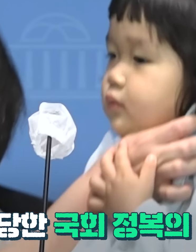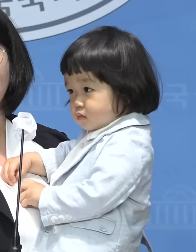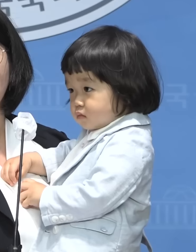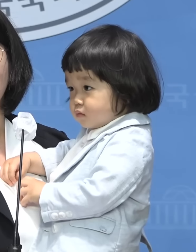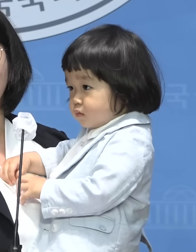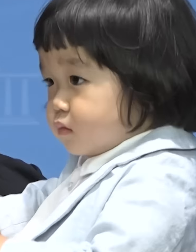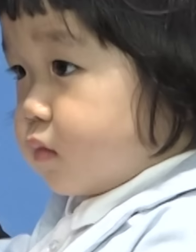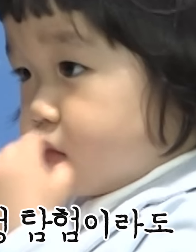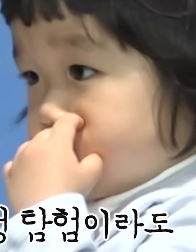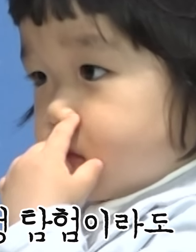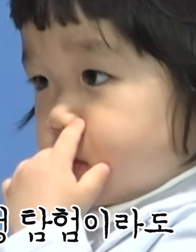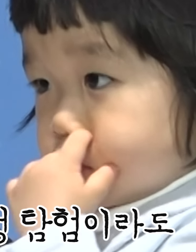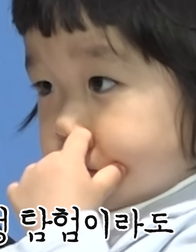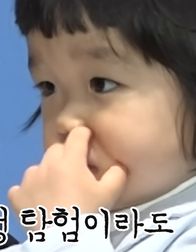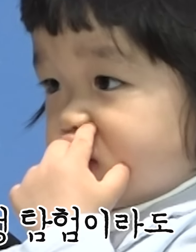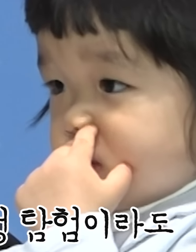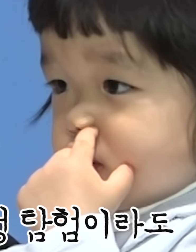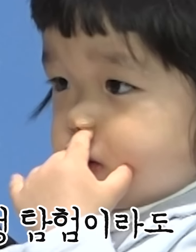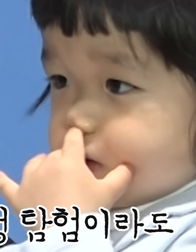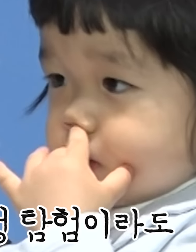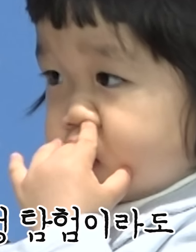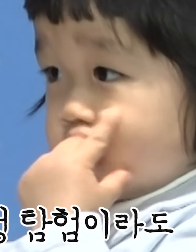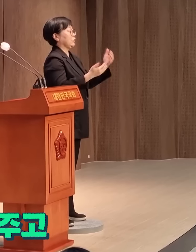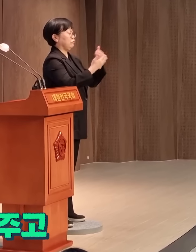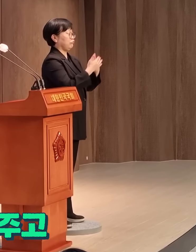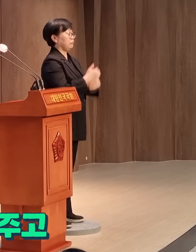이렇게 길그려져 버리고 있습니다.